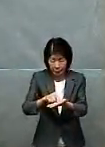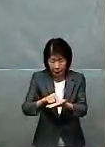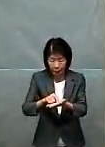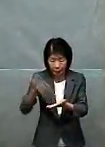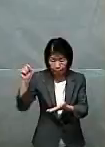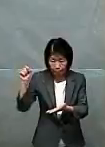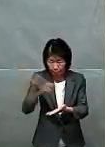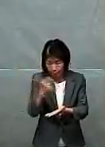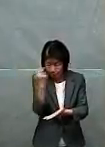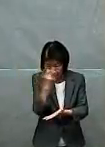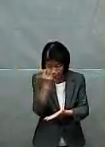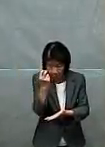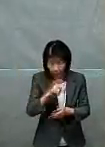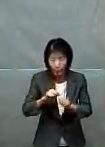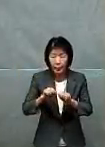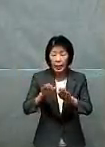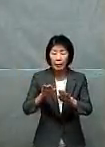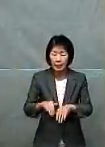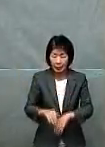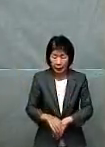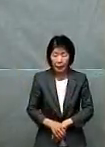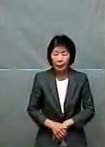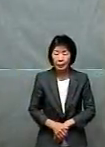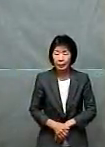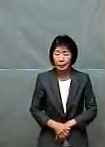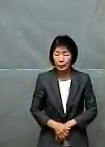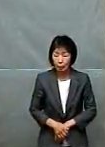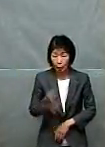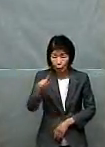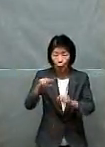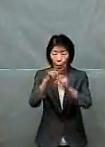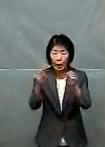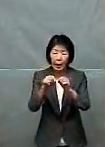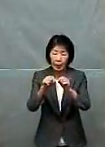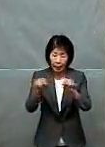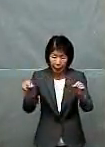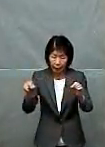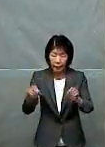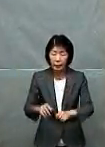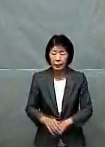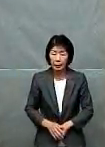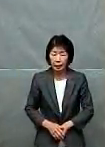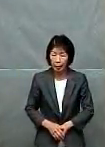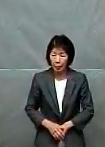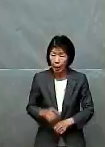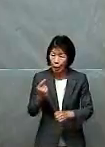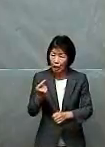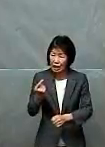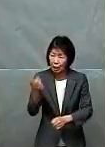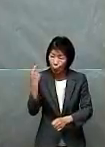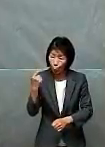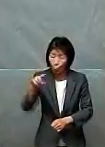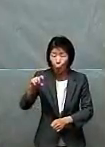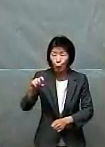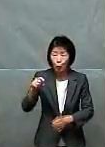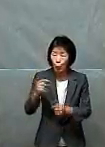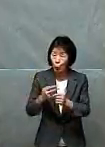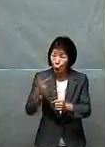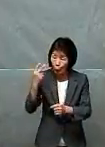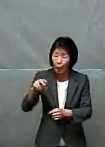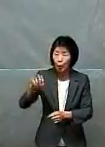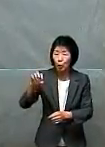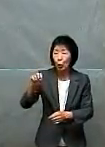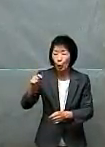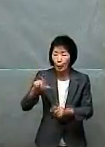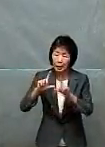緊急に検査を実施いたしました。その結果につきましては、 一昨日の土曜日にお知らせをし